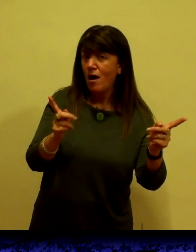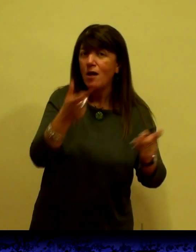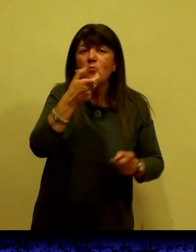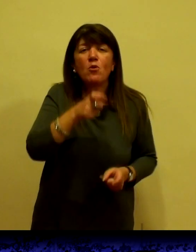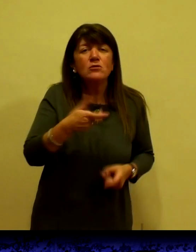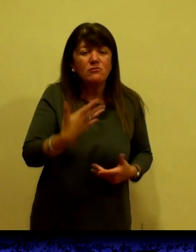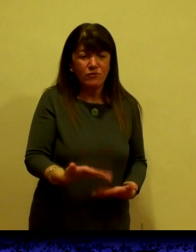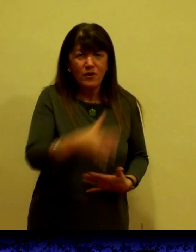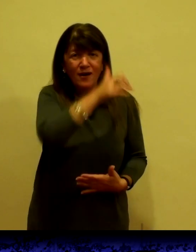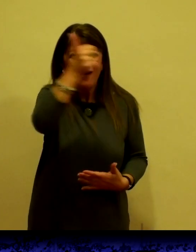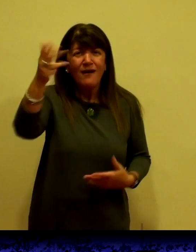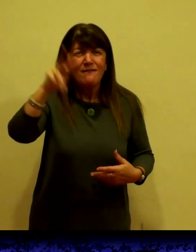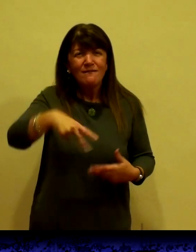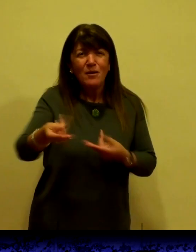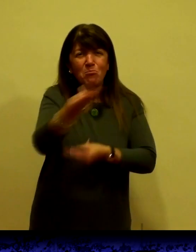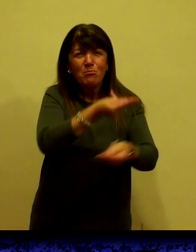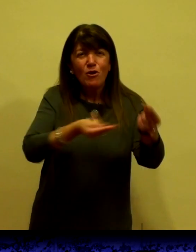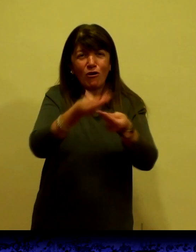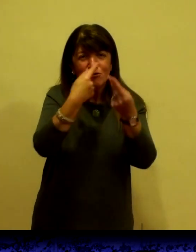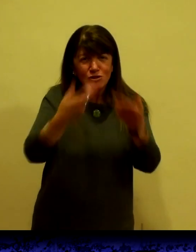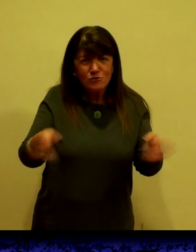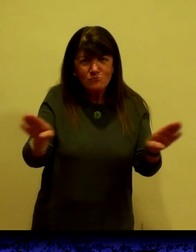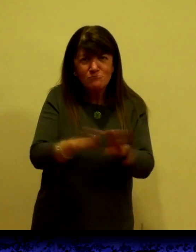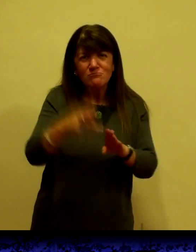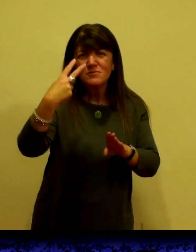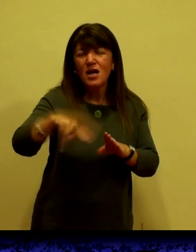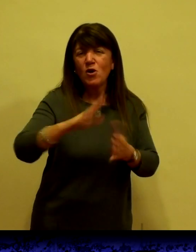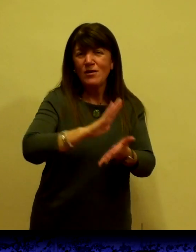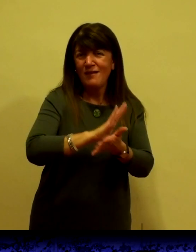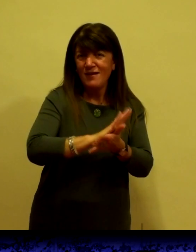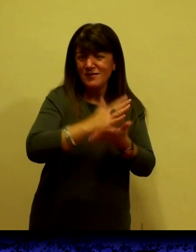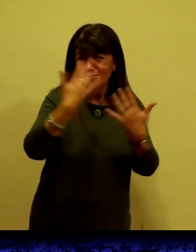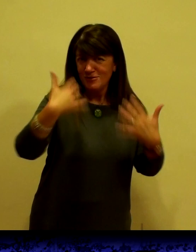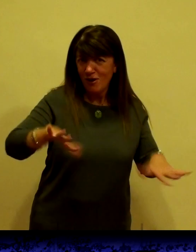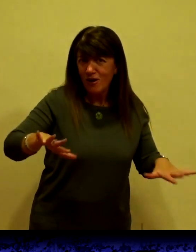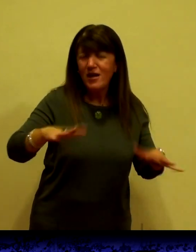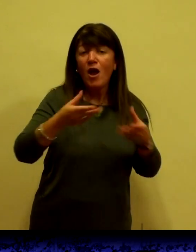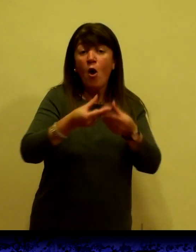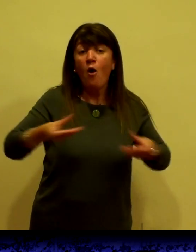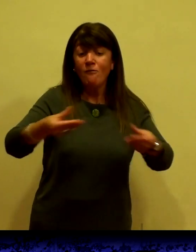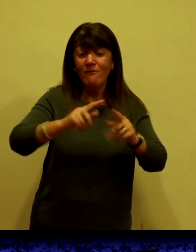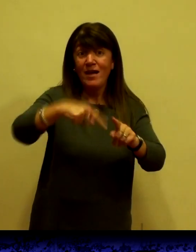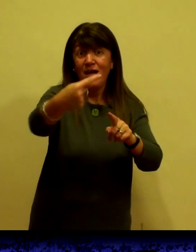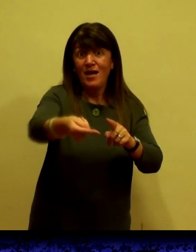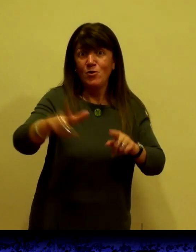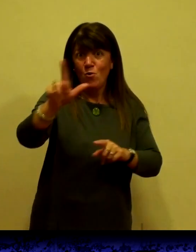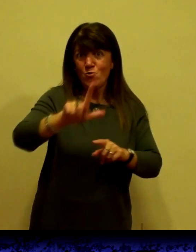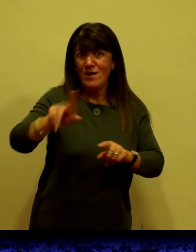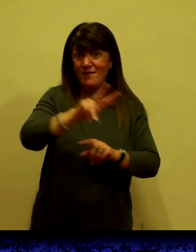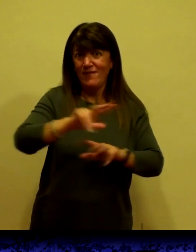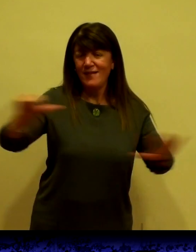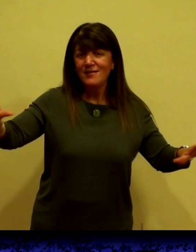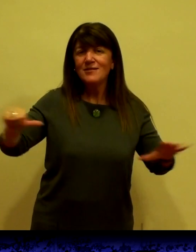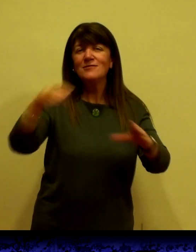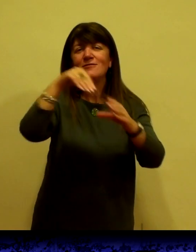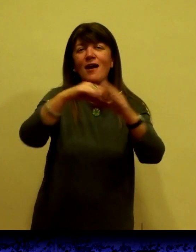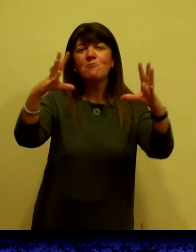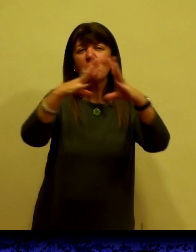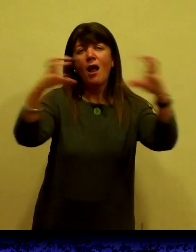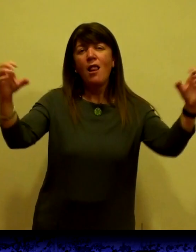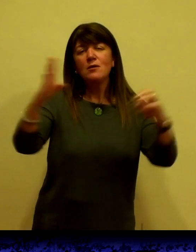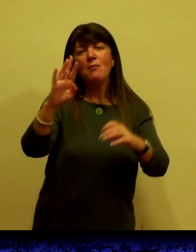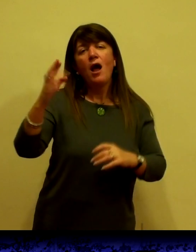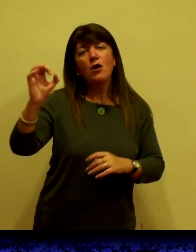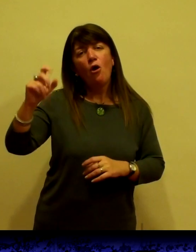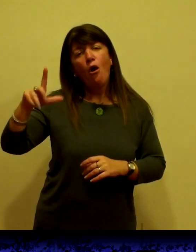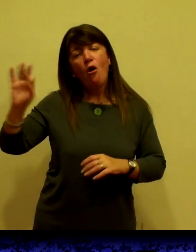chiuso, diciamo, il progetto, la seconda edizione, con il convegno che ci sarà lunedì 26 a Palazzo Barolo, il tradizionale